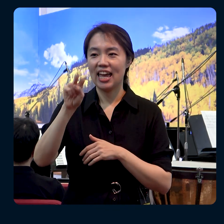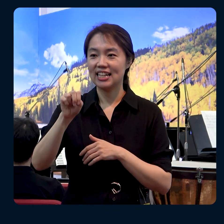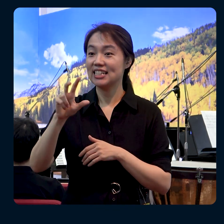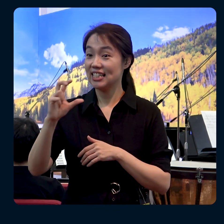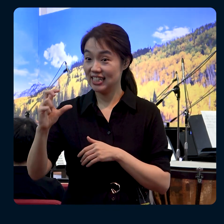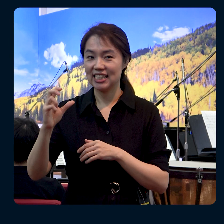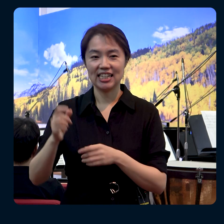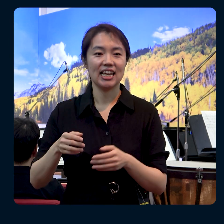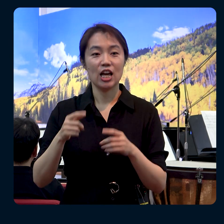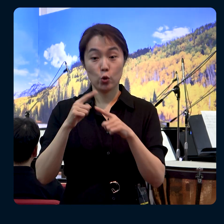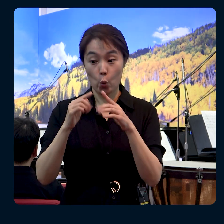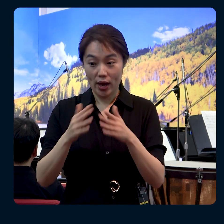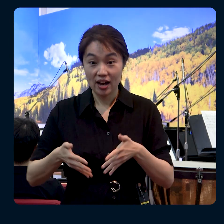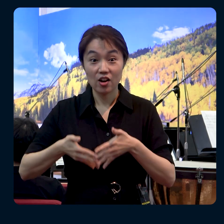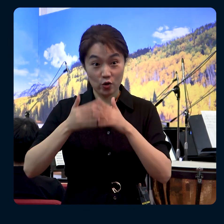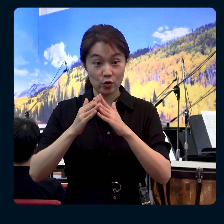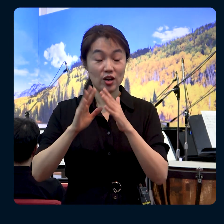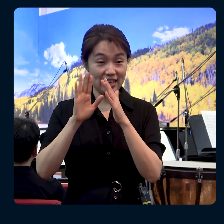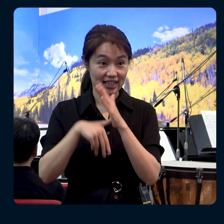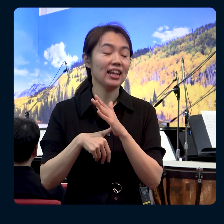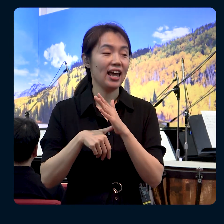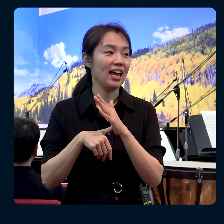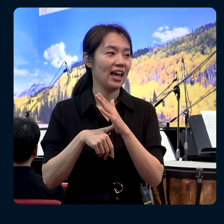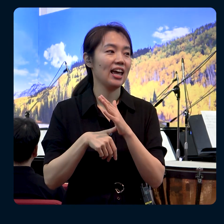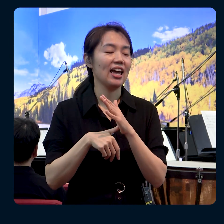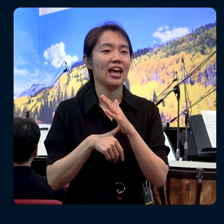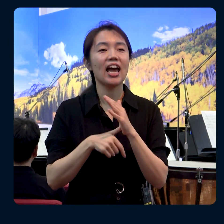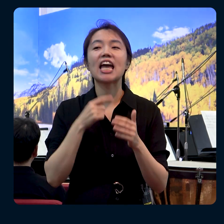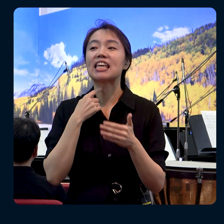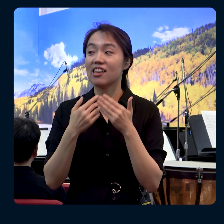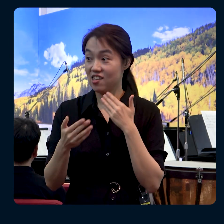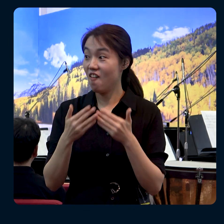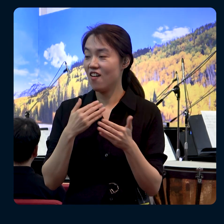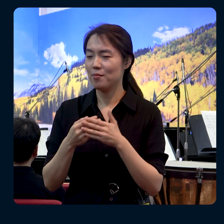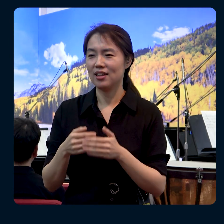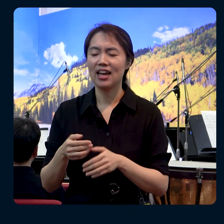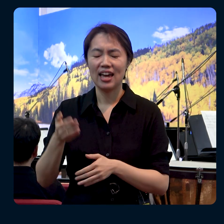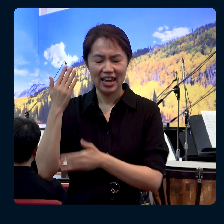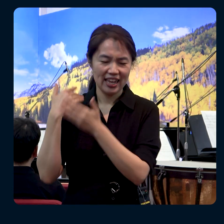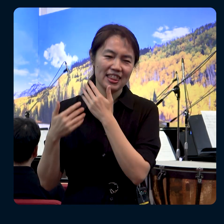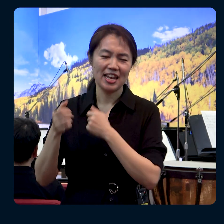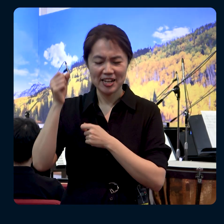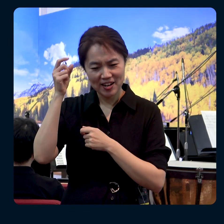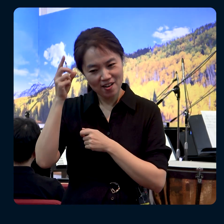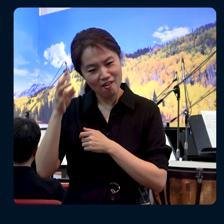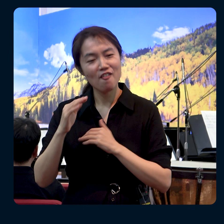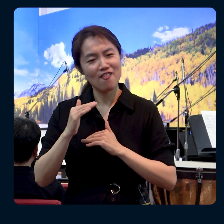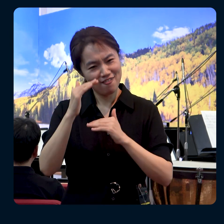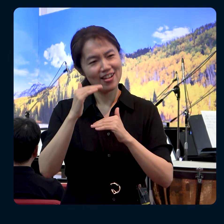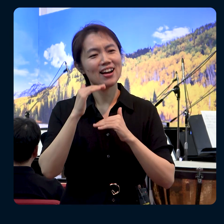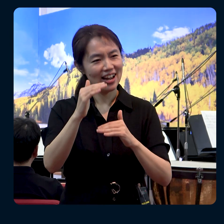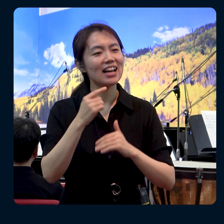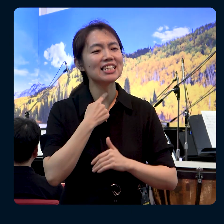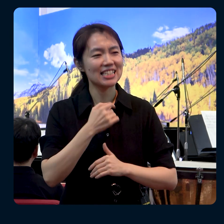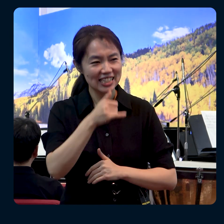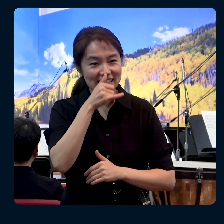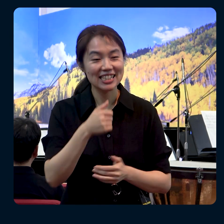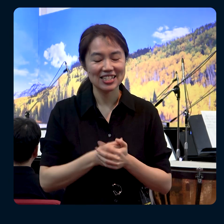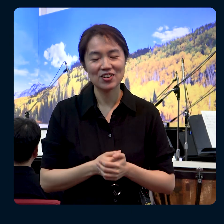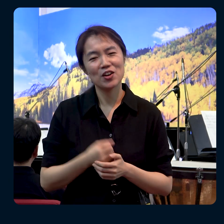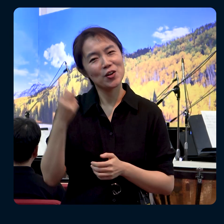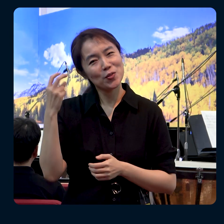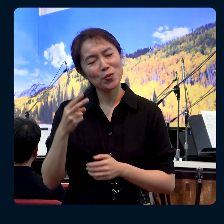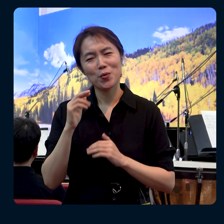이야기입니다. 전에 몇 번 말씀드린 적이 있어요. 그래서 알고 계신 분이 많이 있기 때문에 이걸 또 나눠야 하나 하는 마음이